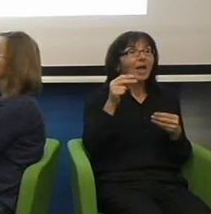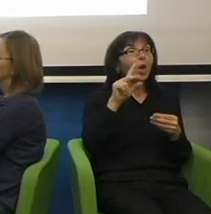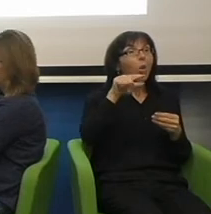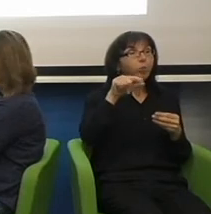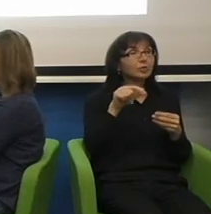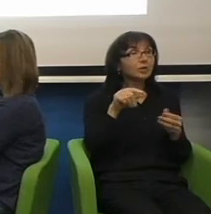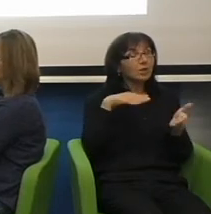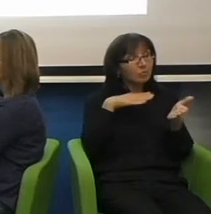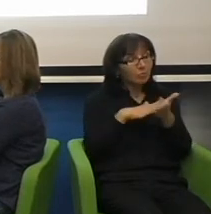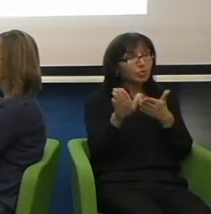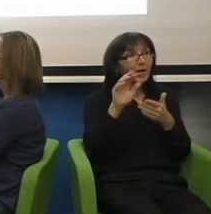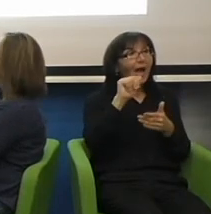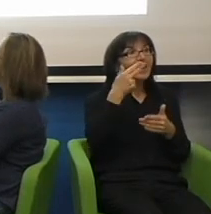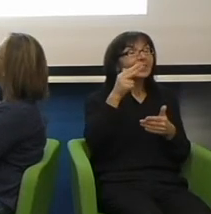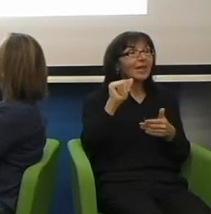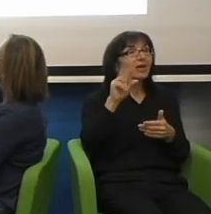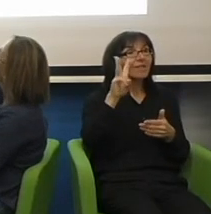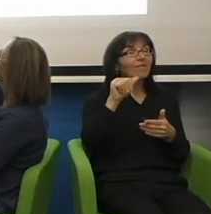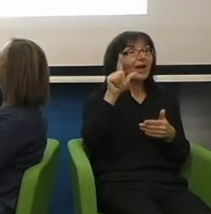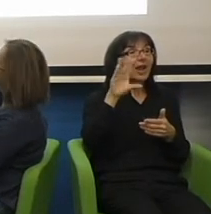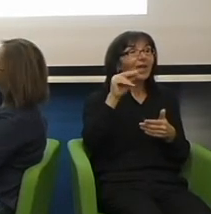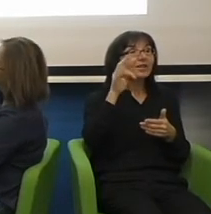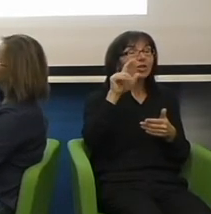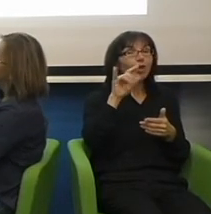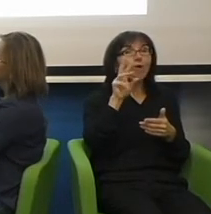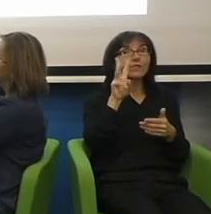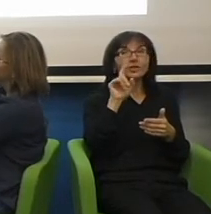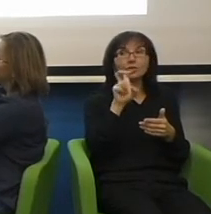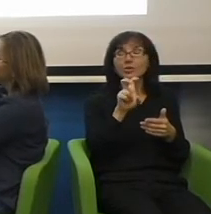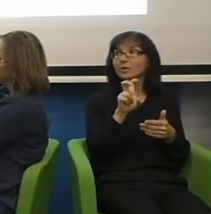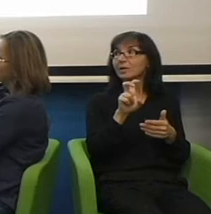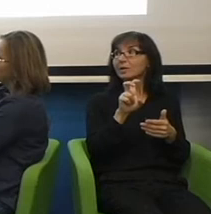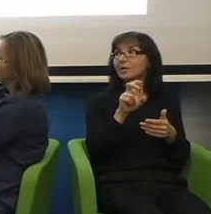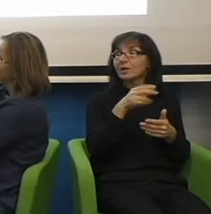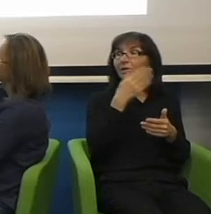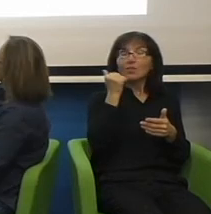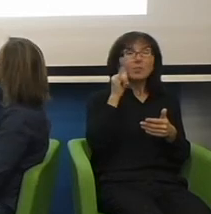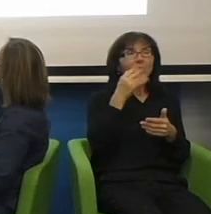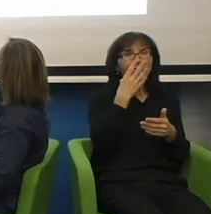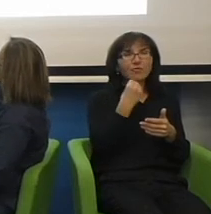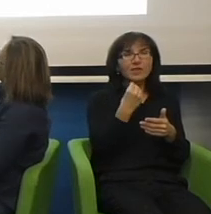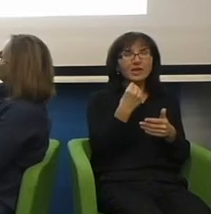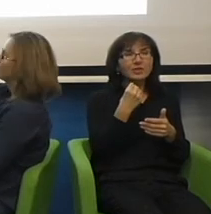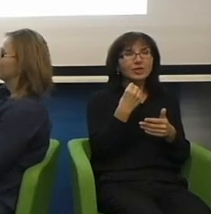Anną Walentynowicz. Ja bym jeszcze zwrócił uwagę na jedną rzecz, a mianowicie nie wiem, czy to widać na tyle, tak? Bo ciągle jesteśmy przyzwyczajeni